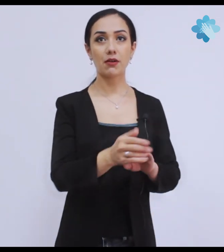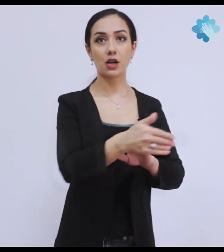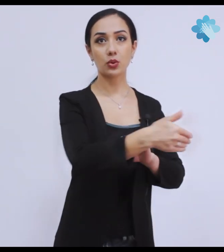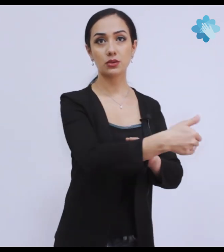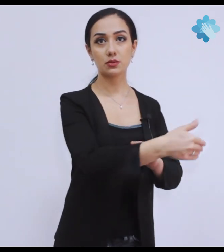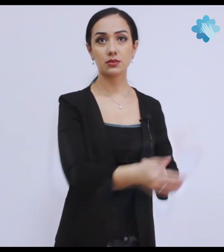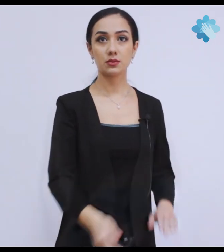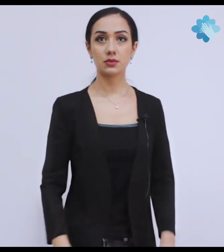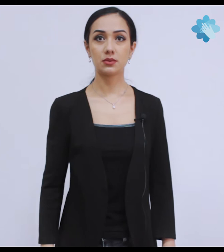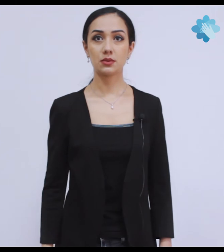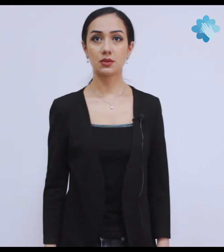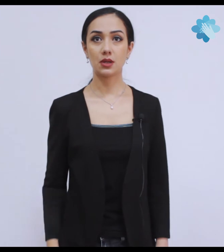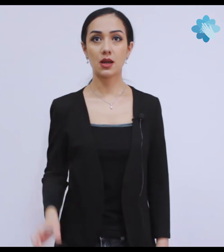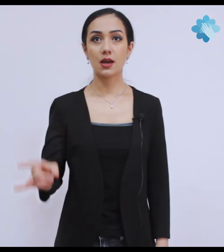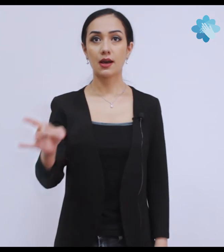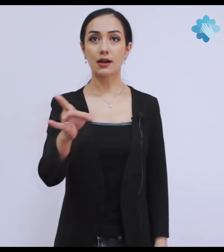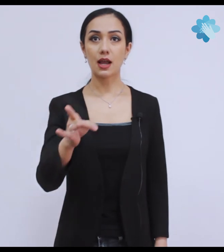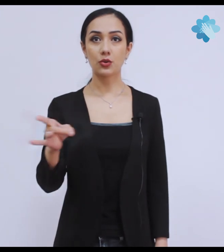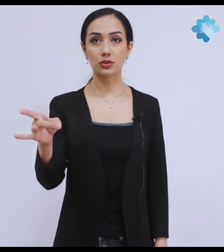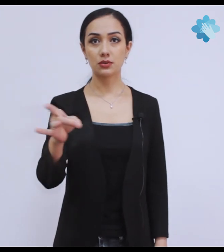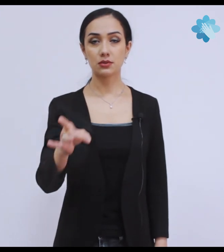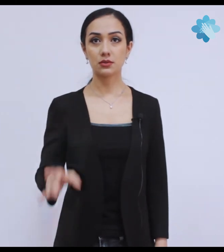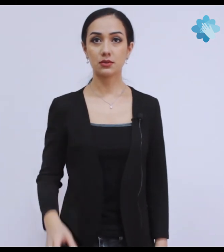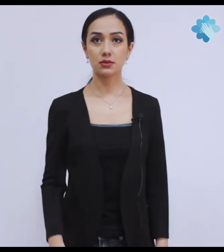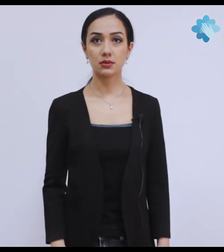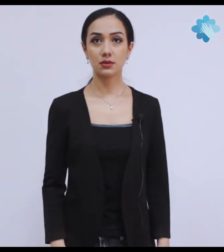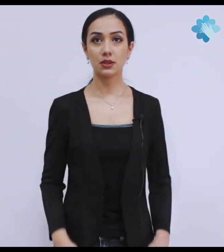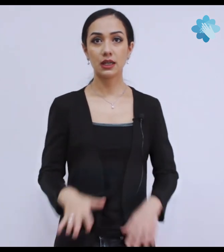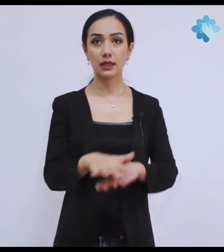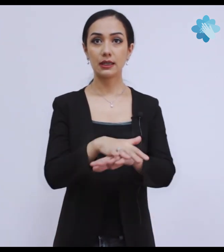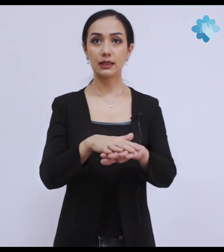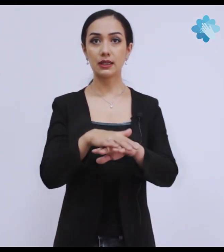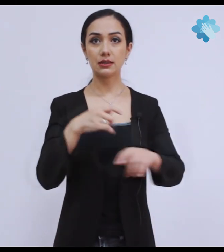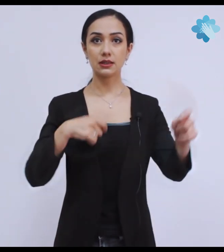поворот район рынок